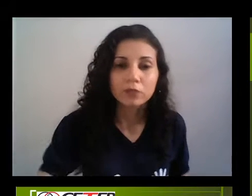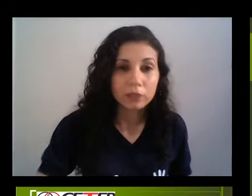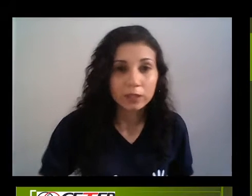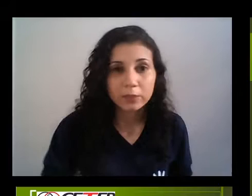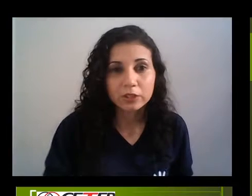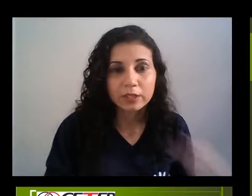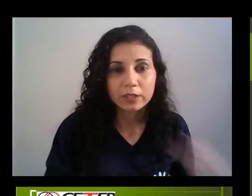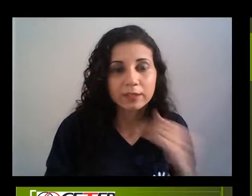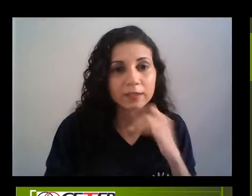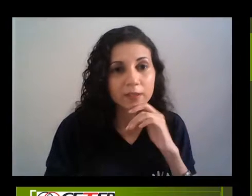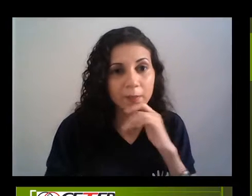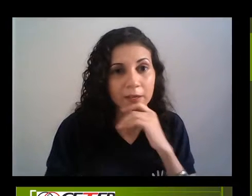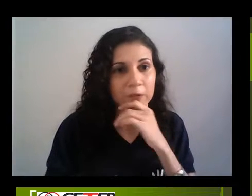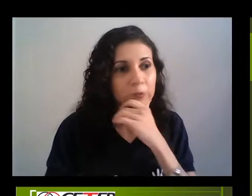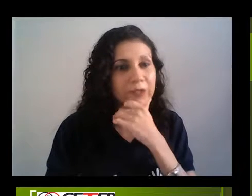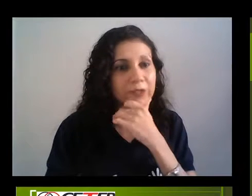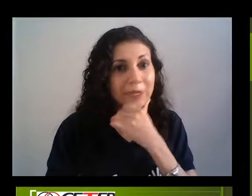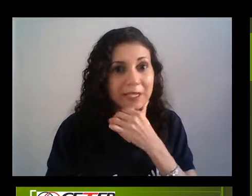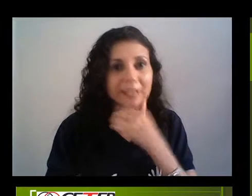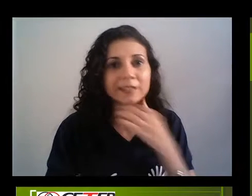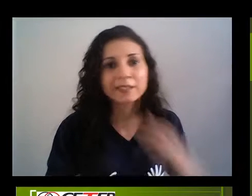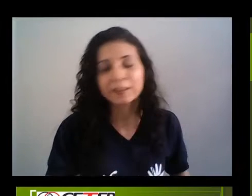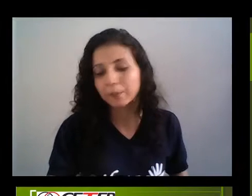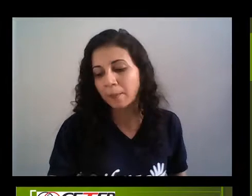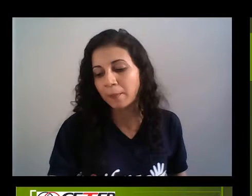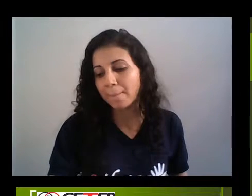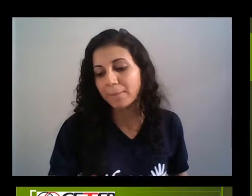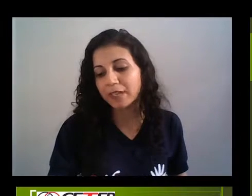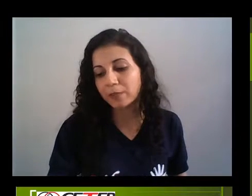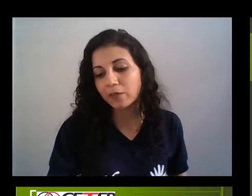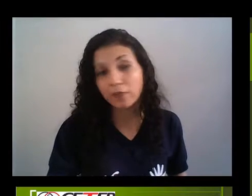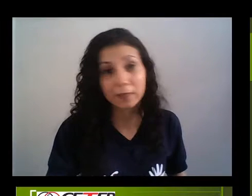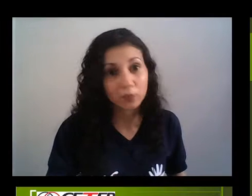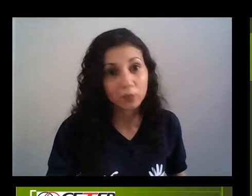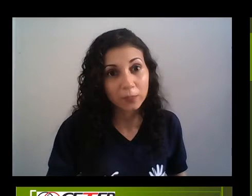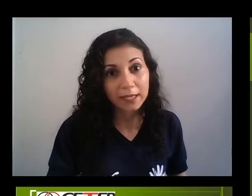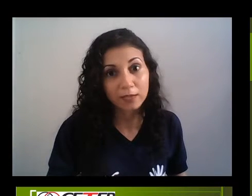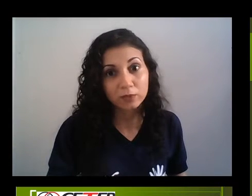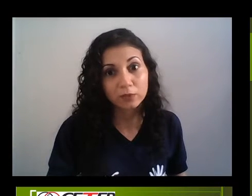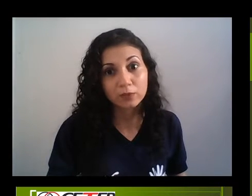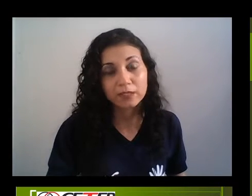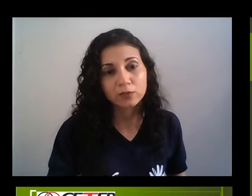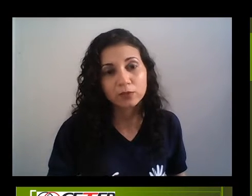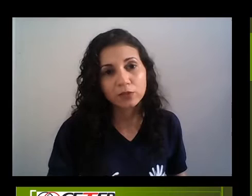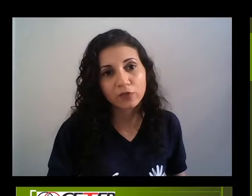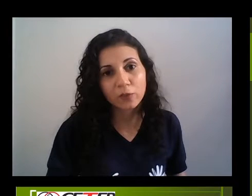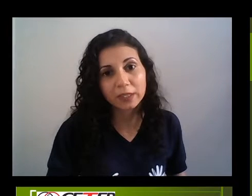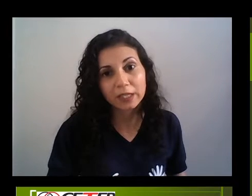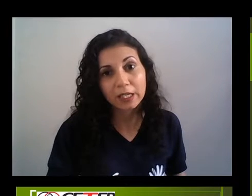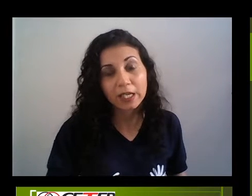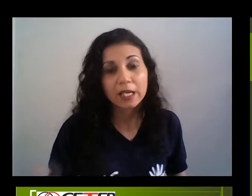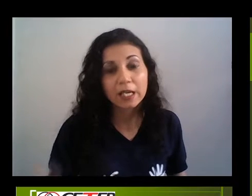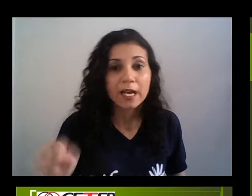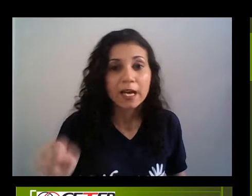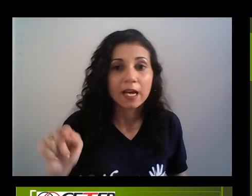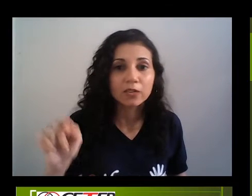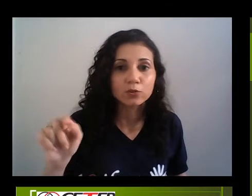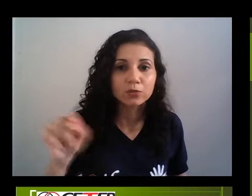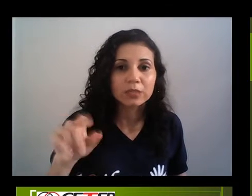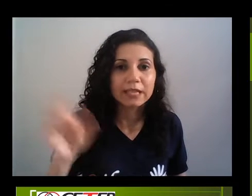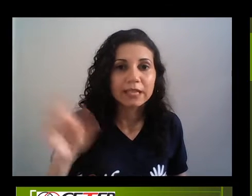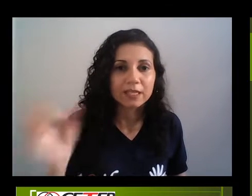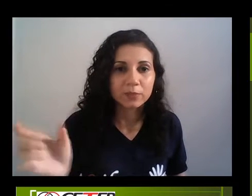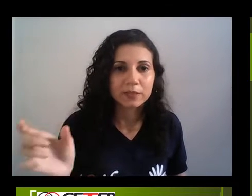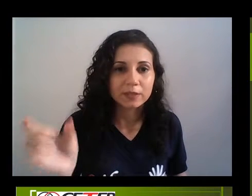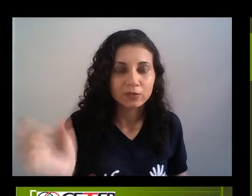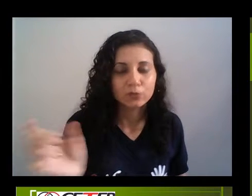Nível de Libras dele, de entendimento, de experiência. Mas para ele vai ficar mais complicado. Então, dessa outra forma aqui, é a estrutura